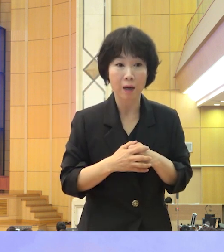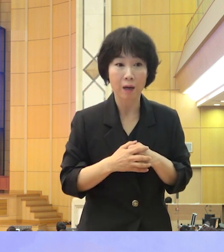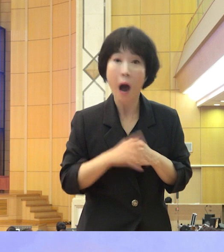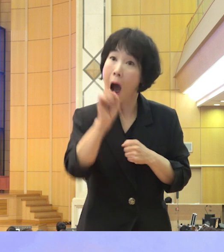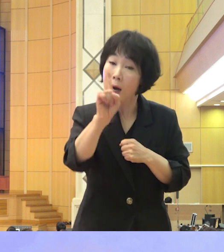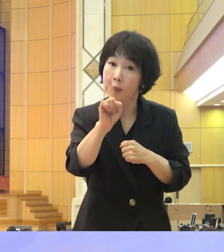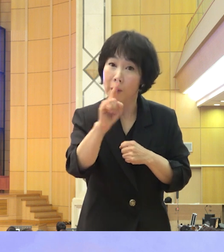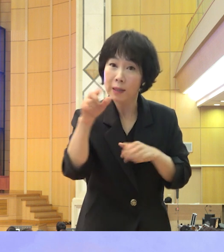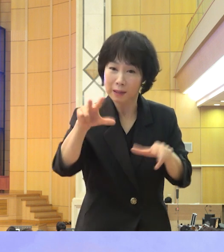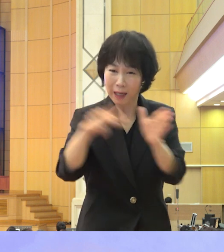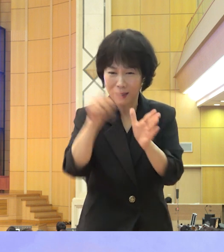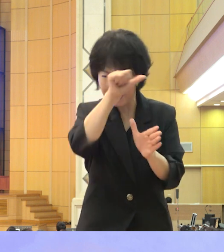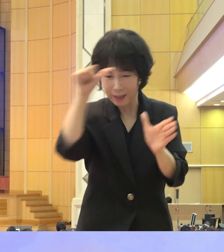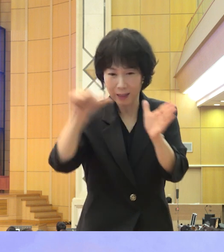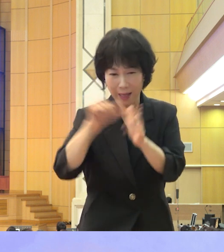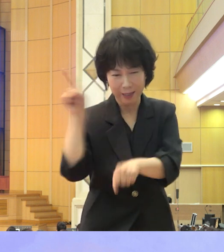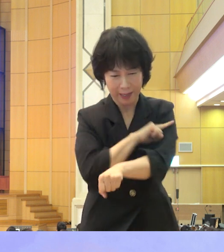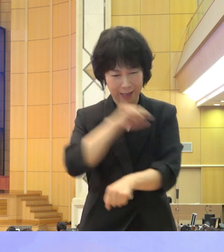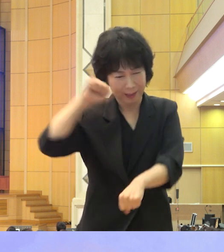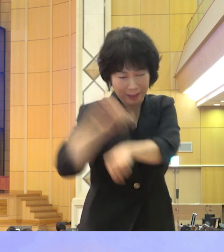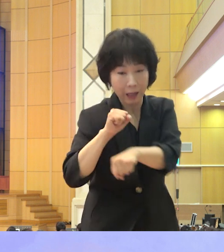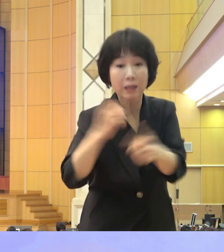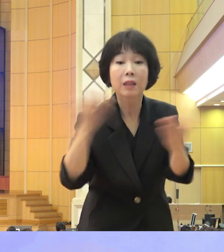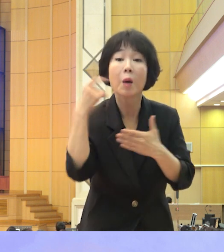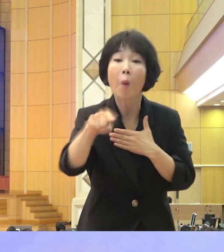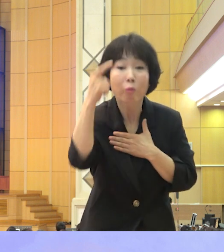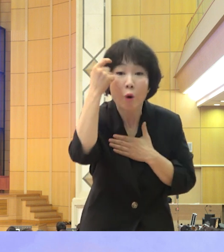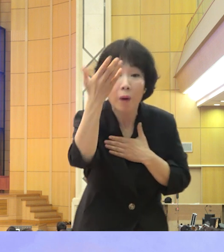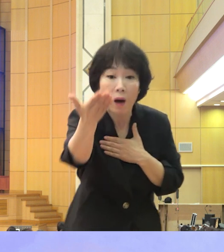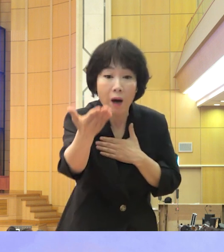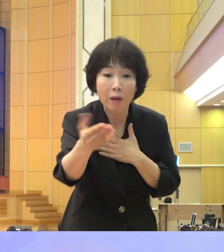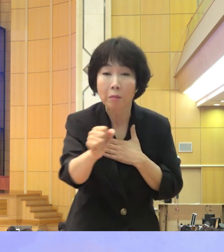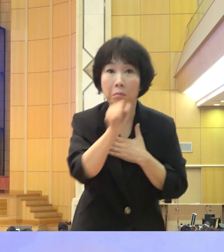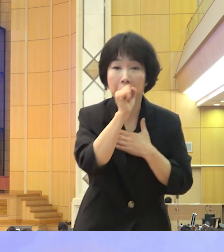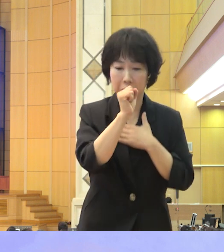한 가지 있으면 말해보라 그랬어요.